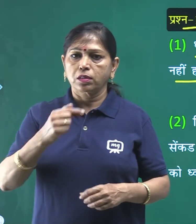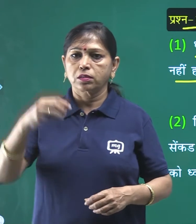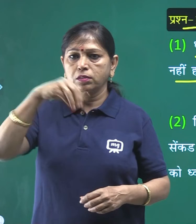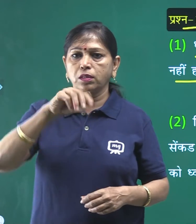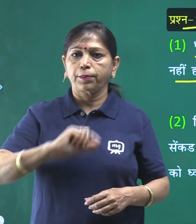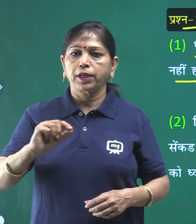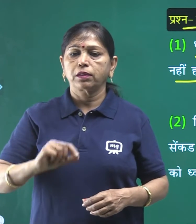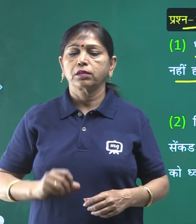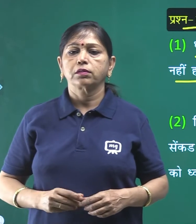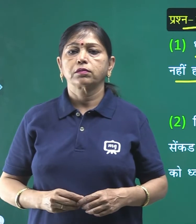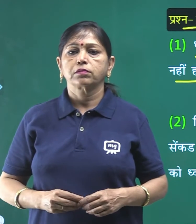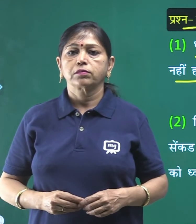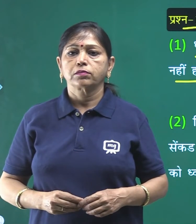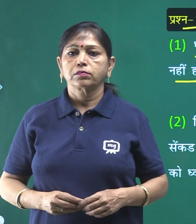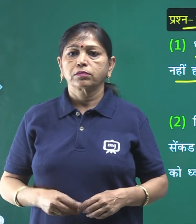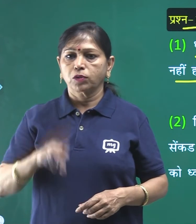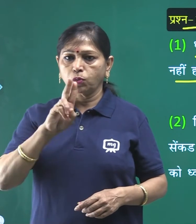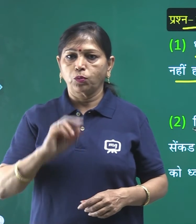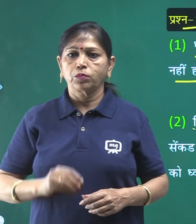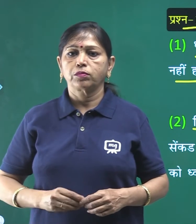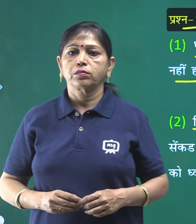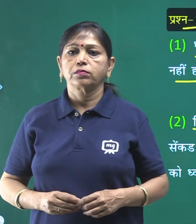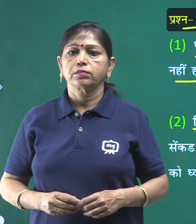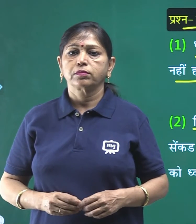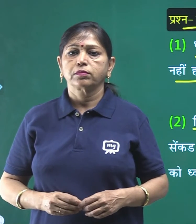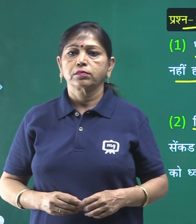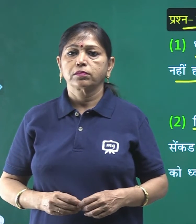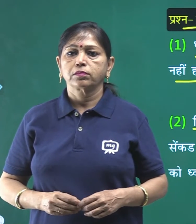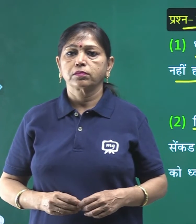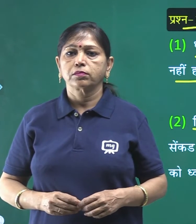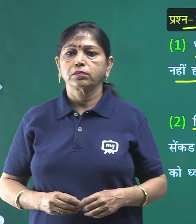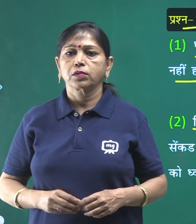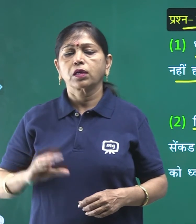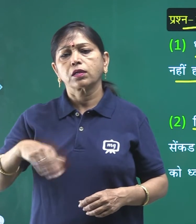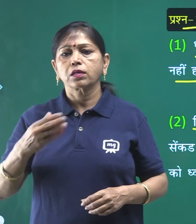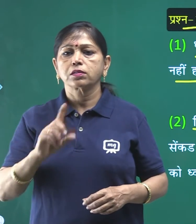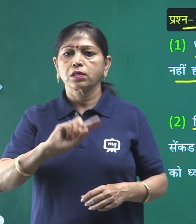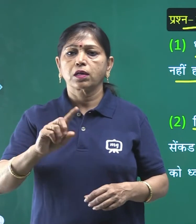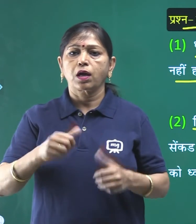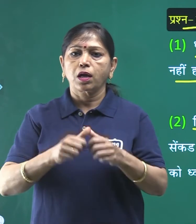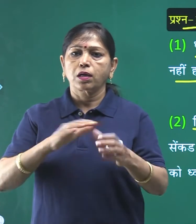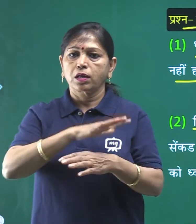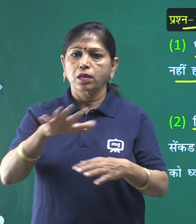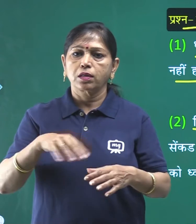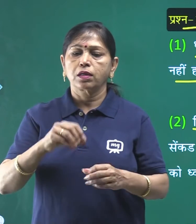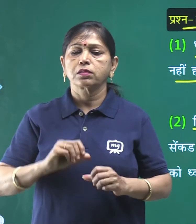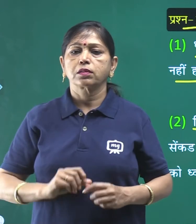लिखिए। 2, किसी एकांक क्षेत्रफल से